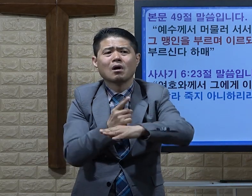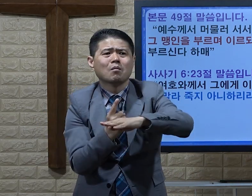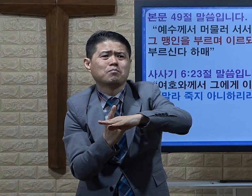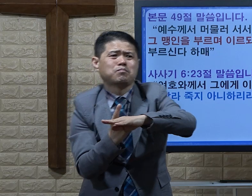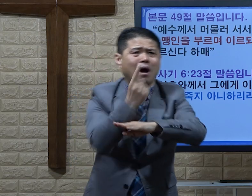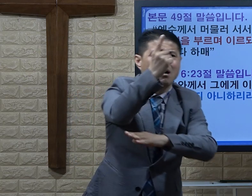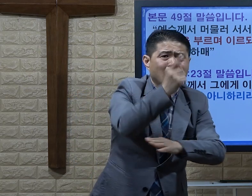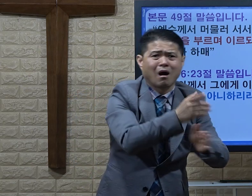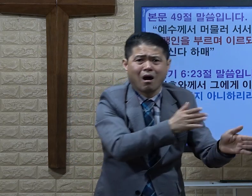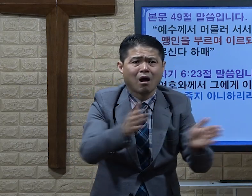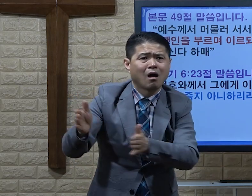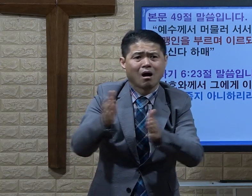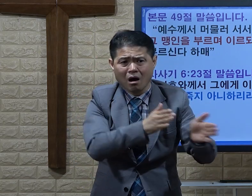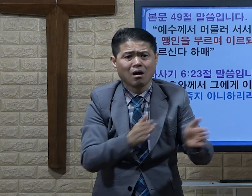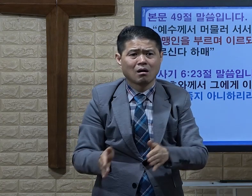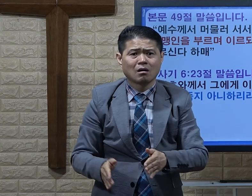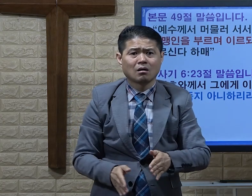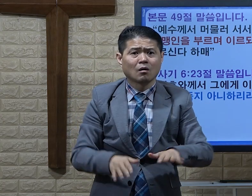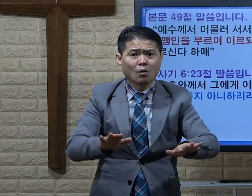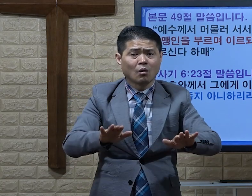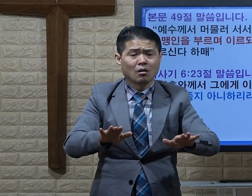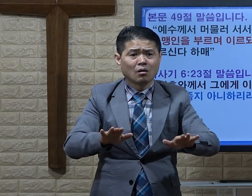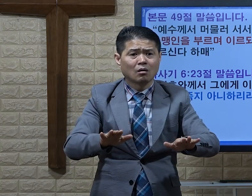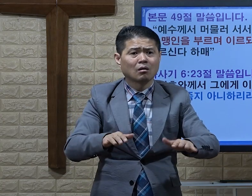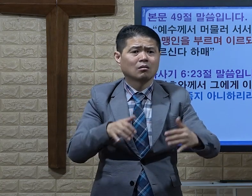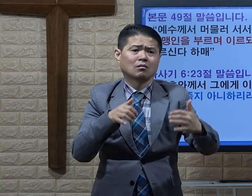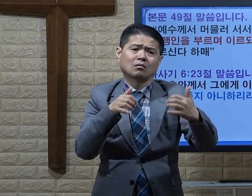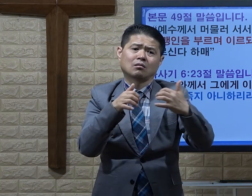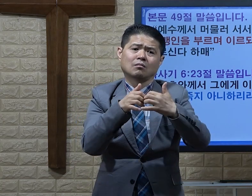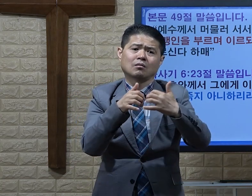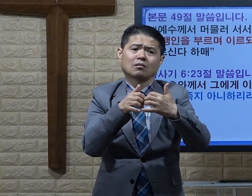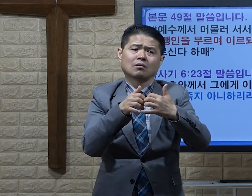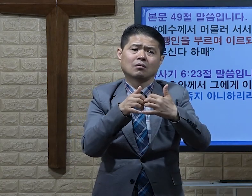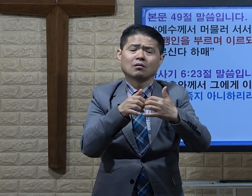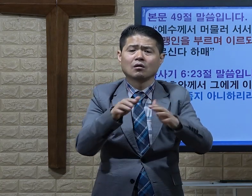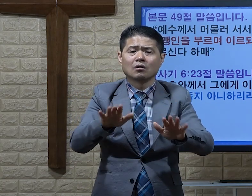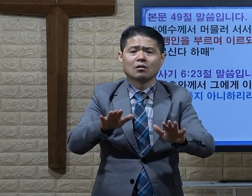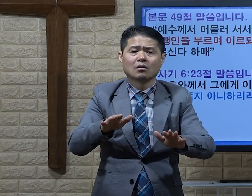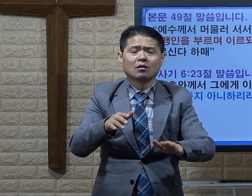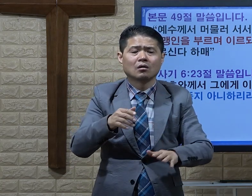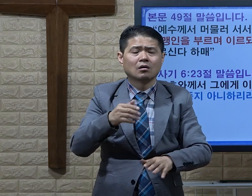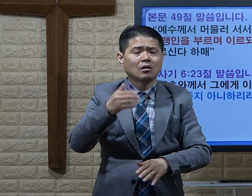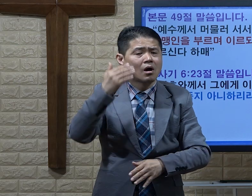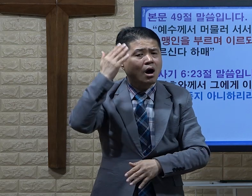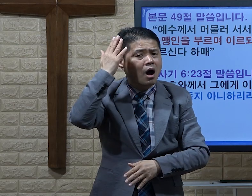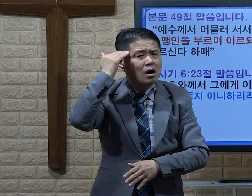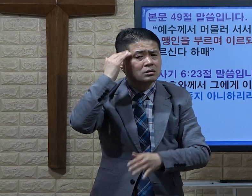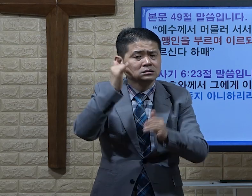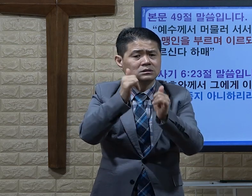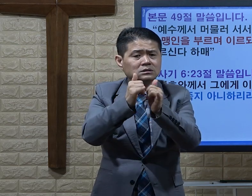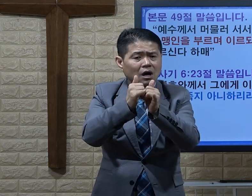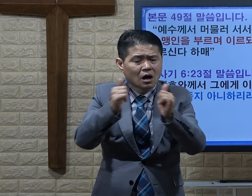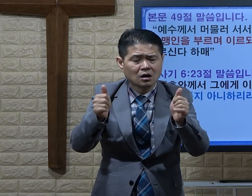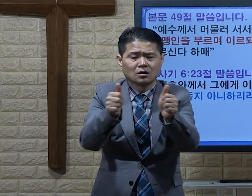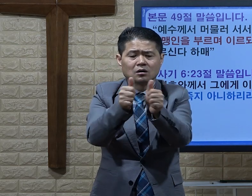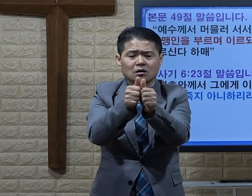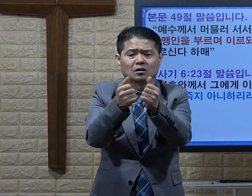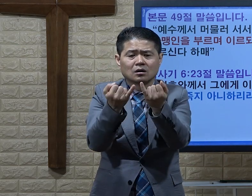북한에서는 지금 계속해서 위기를 조장하고 있는데 전쟁이 언제 날지도 모르는 상황 아닙니까? 한국의